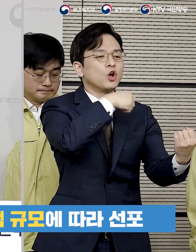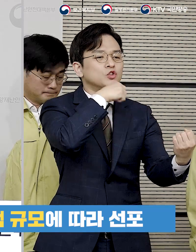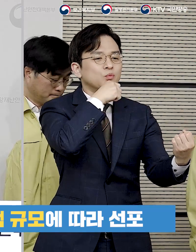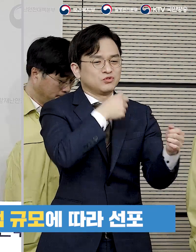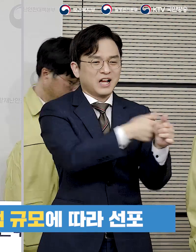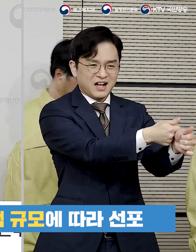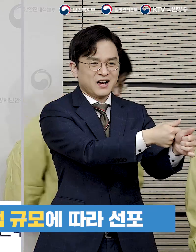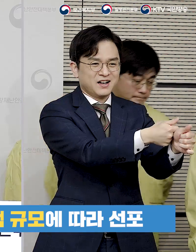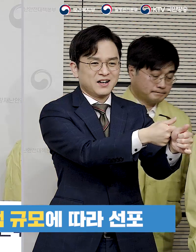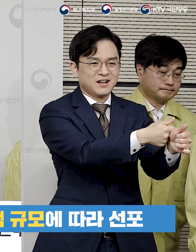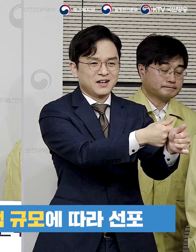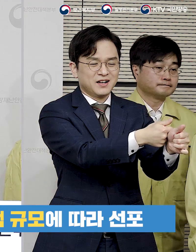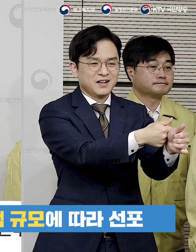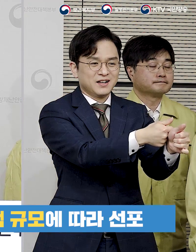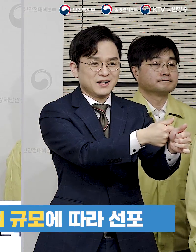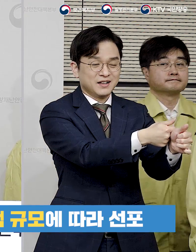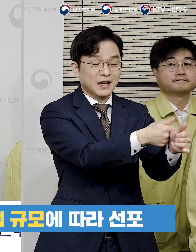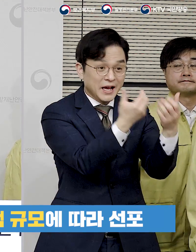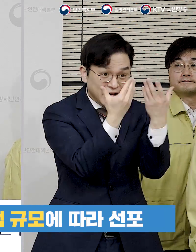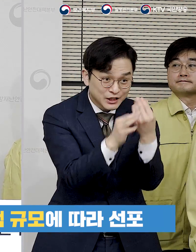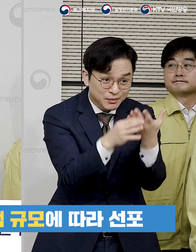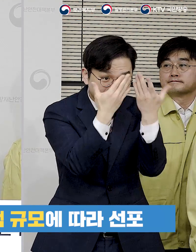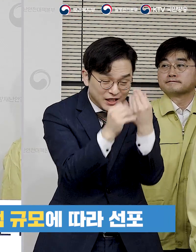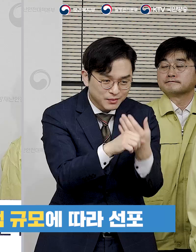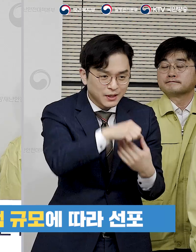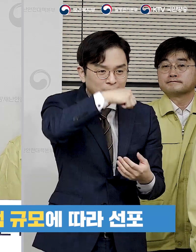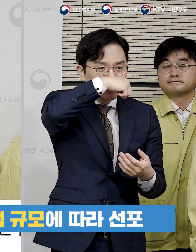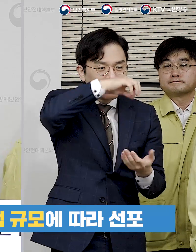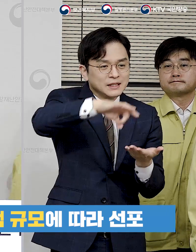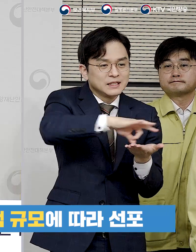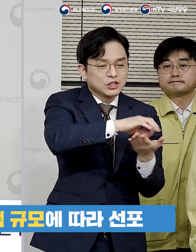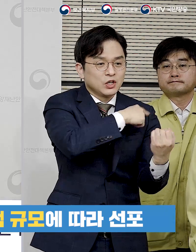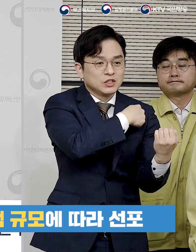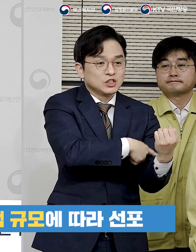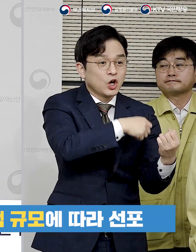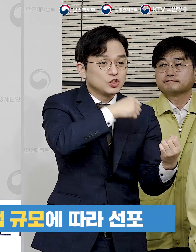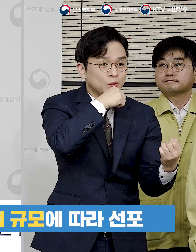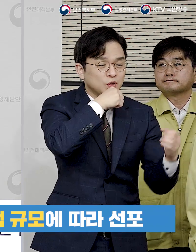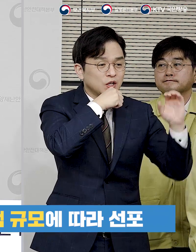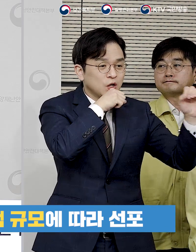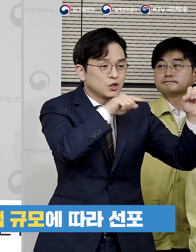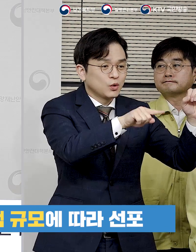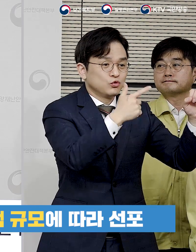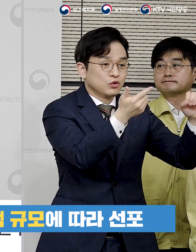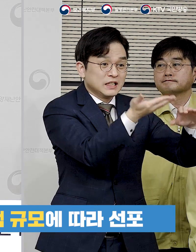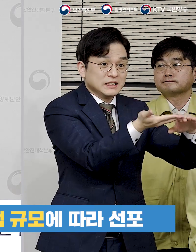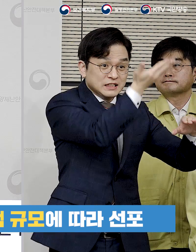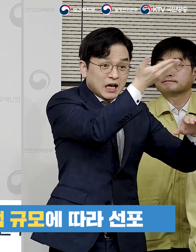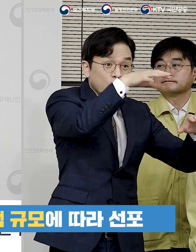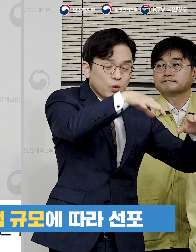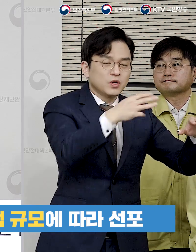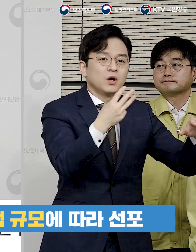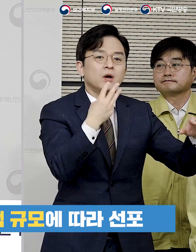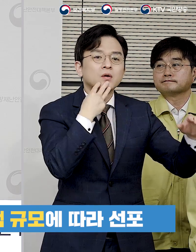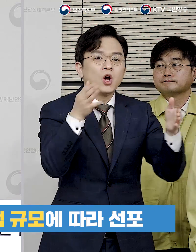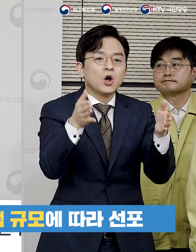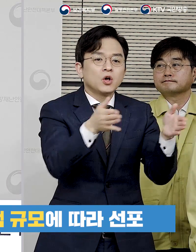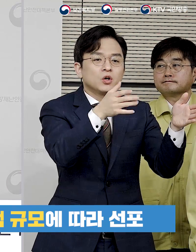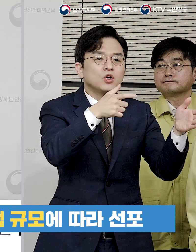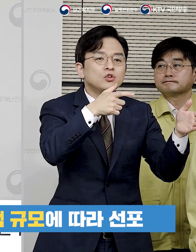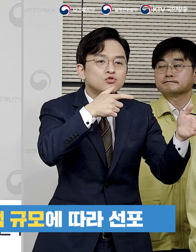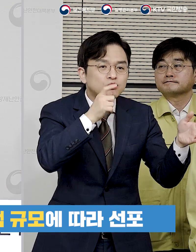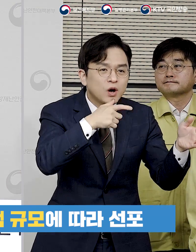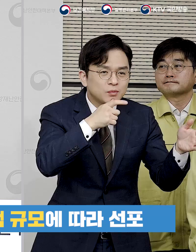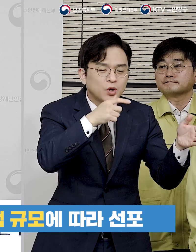지수에 따라서 피해액이 얼마나 되느냐. 그러니까는 예를 들면 재정력 지수가